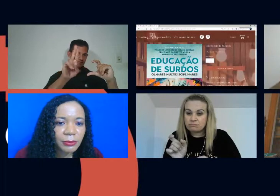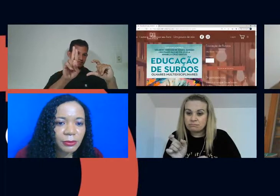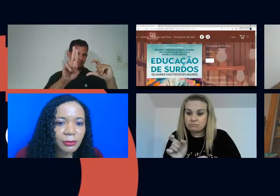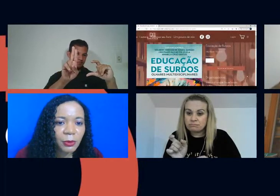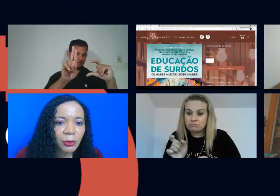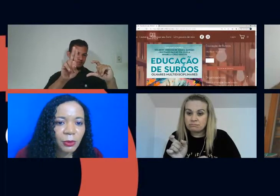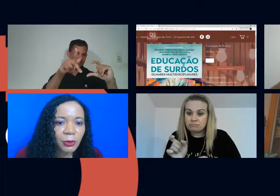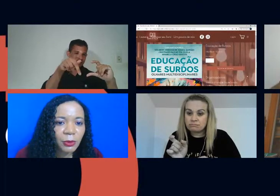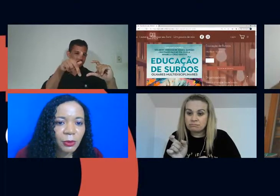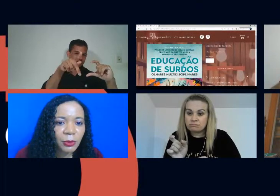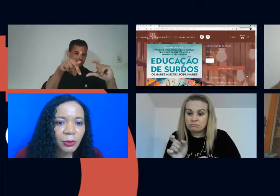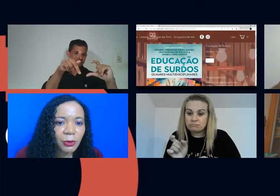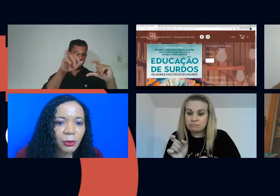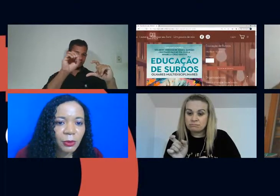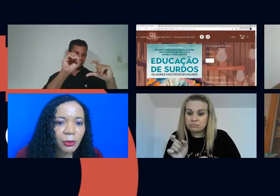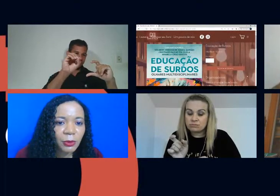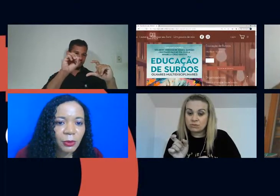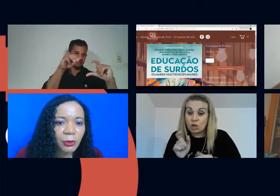palavra.